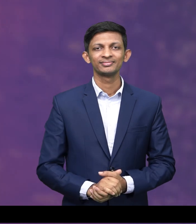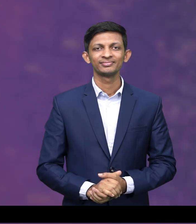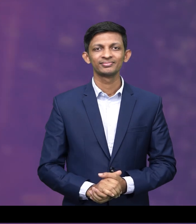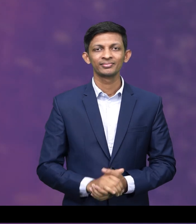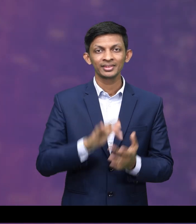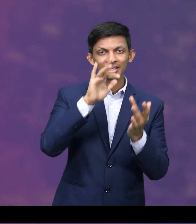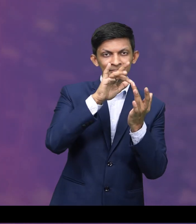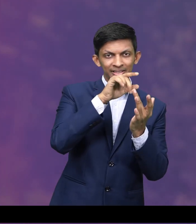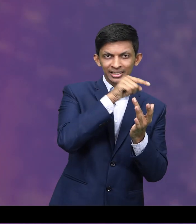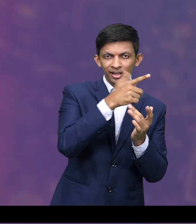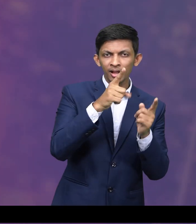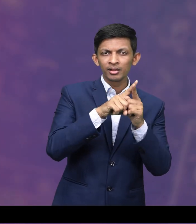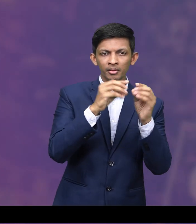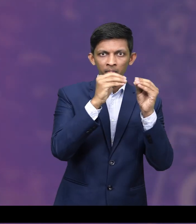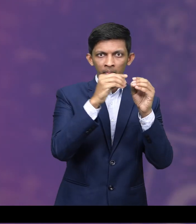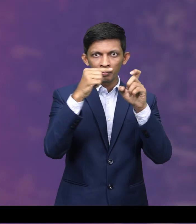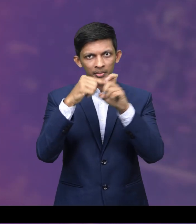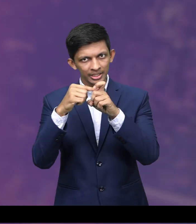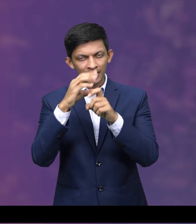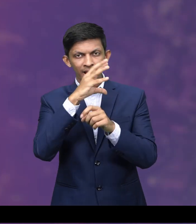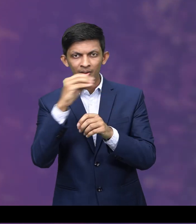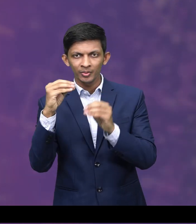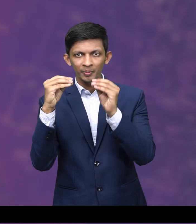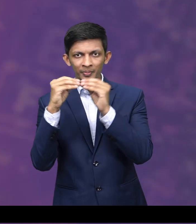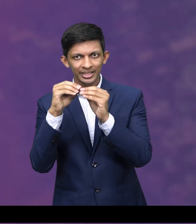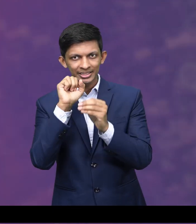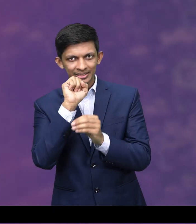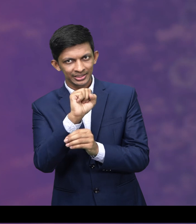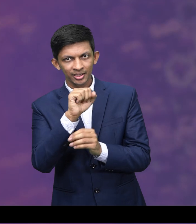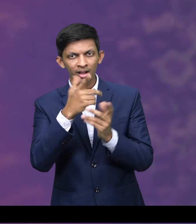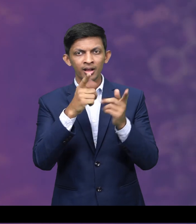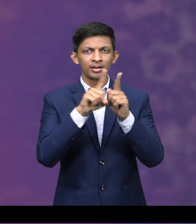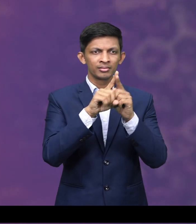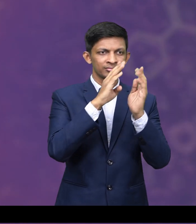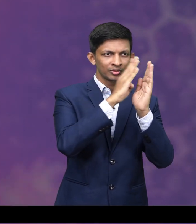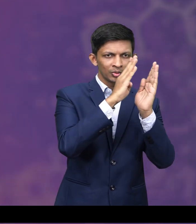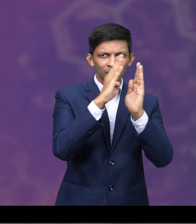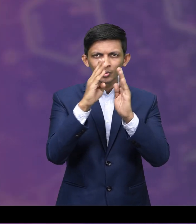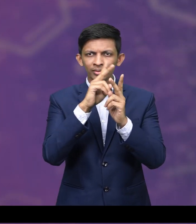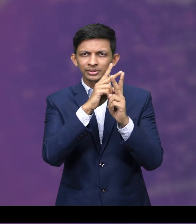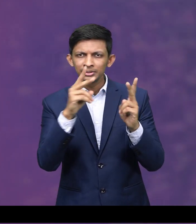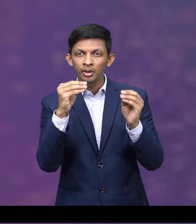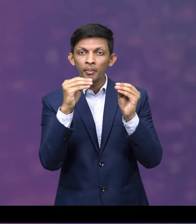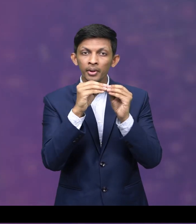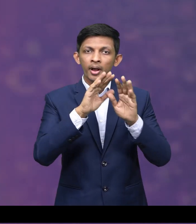Be మరియు B మధ్య 2sతో పోలిస్తే 2p తక్కువ చొచ్చుకొనిపోయే